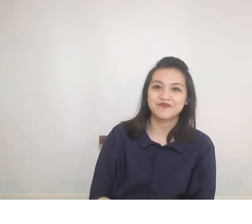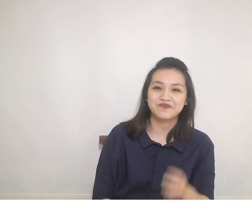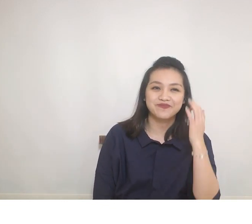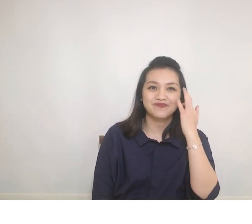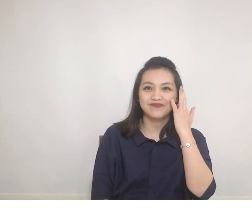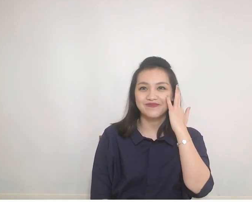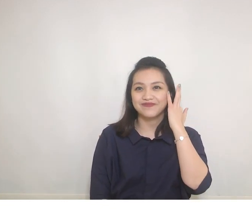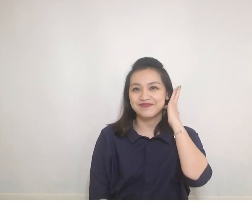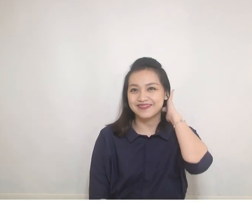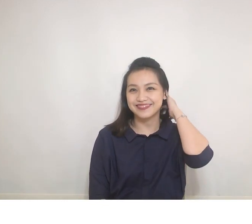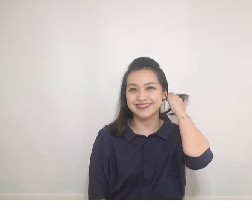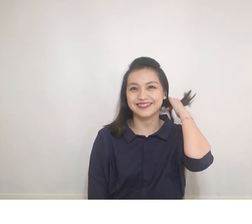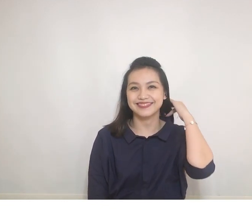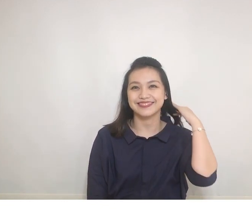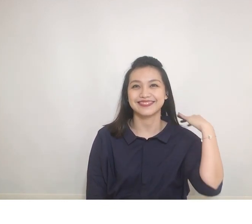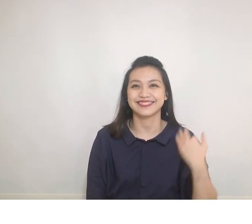orang malah kebalikan.